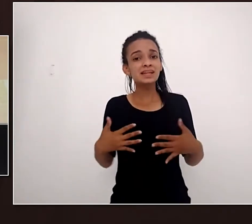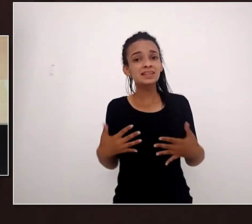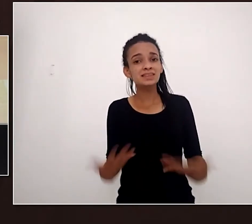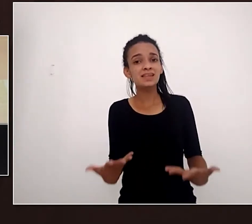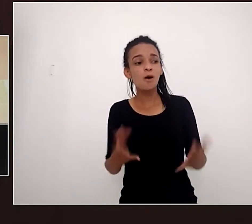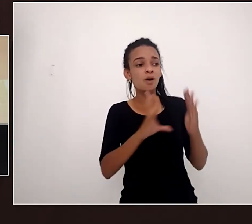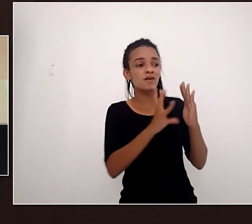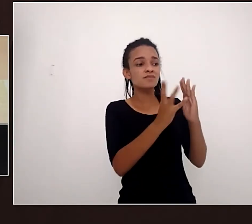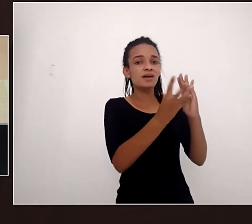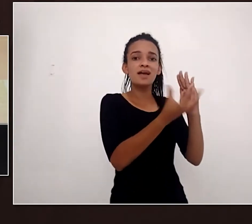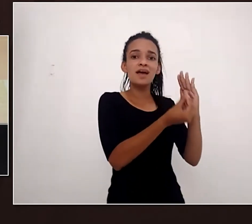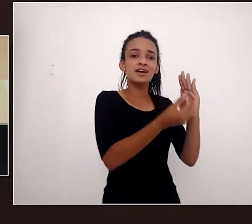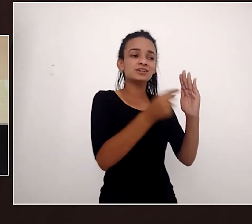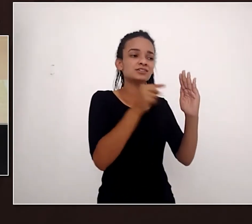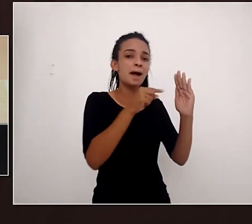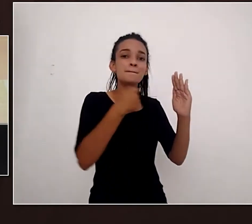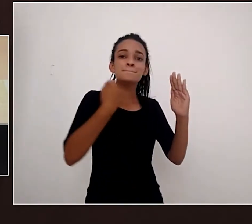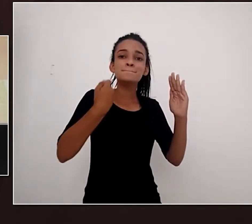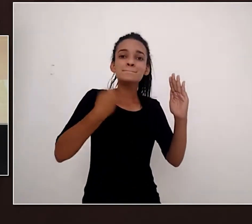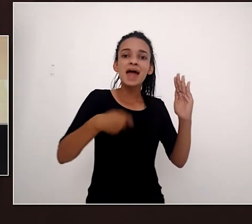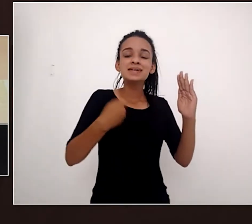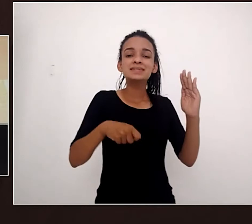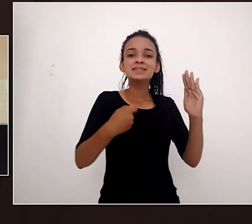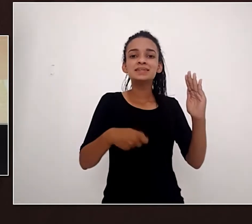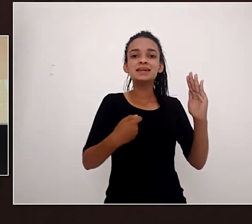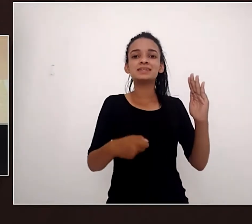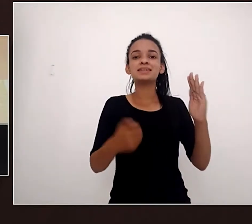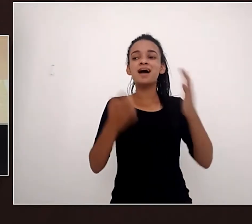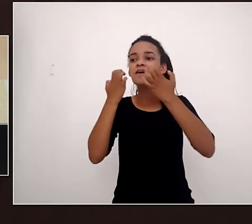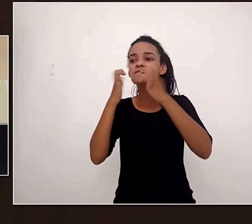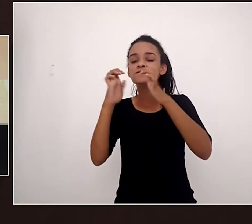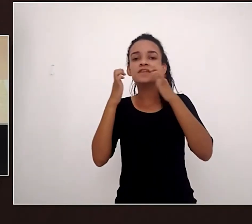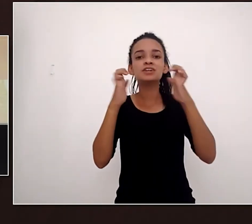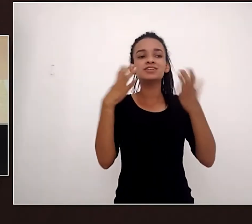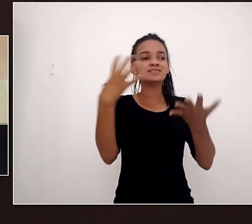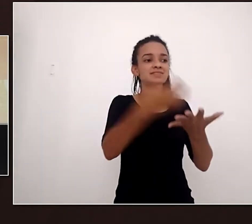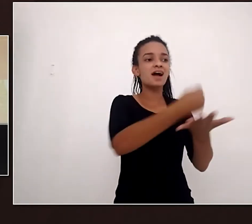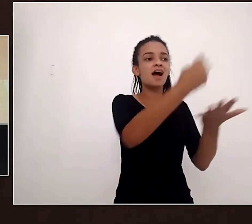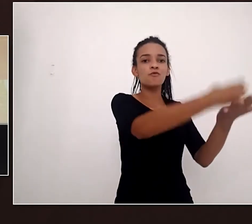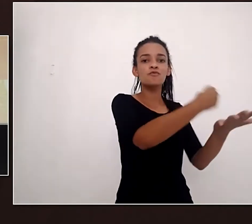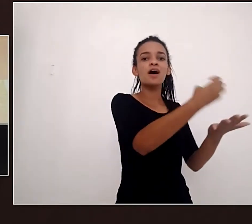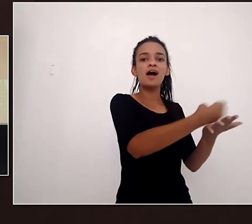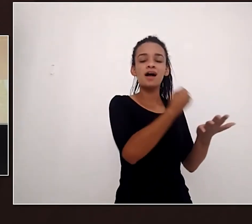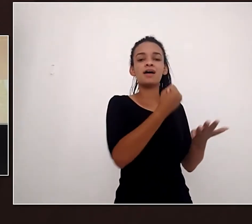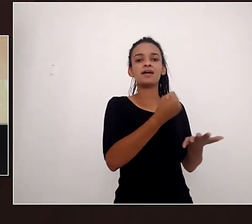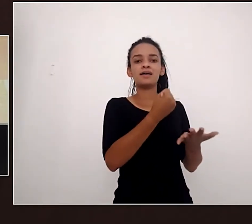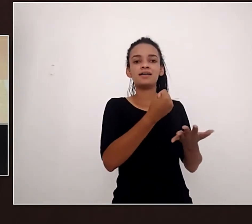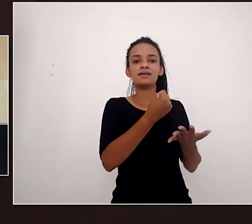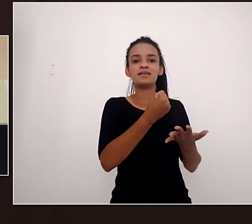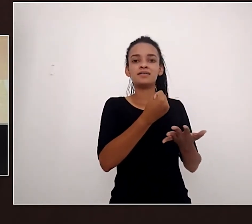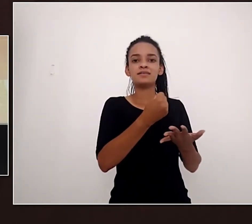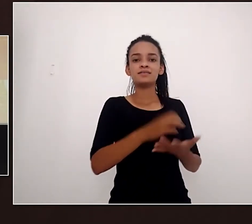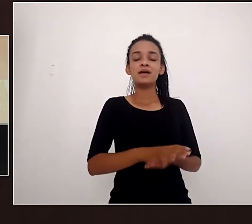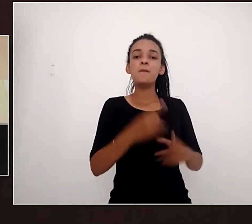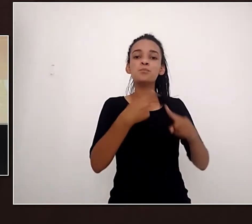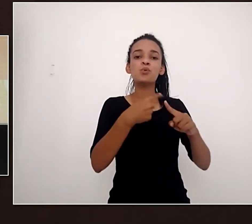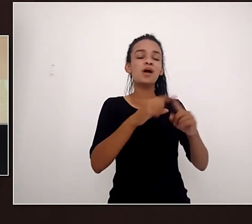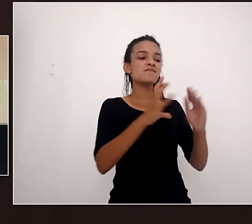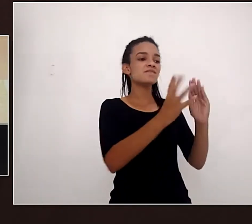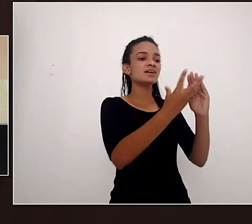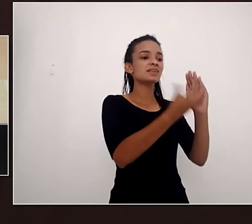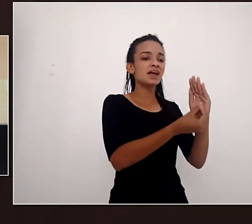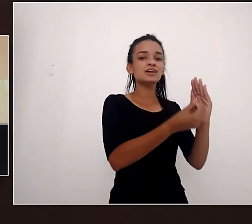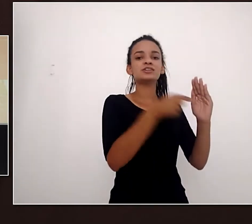precisa produzir frutos para Deus, não é? A vinha é para produzir fruto para Deus. Então